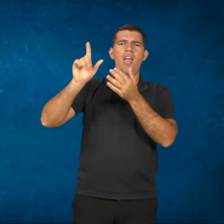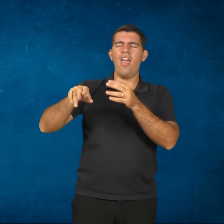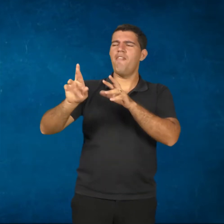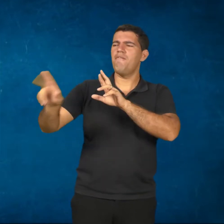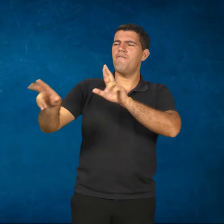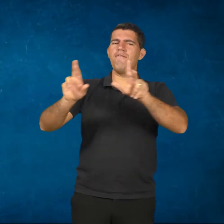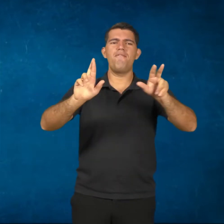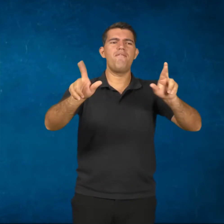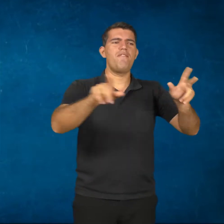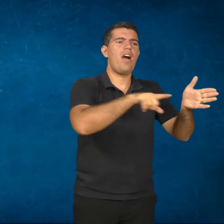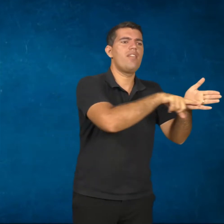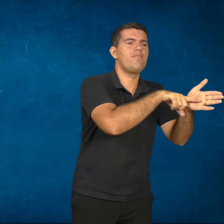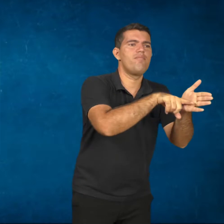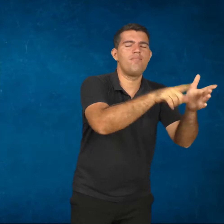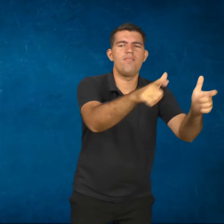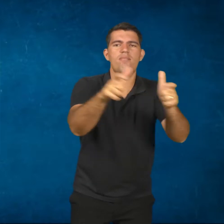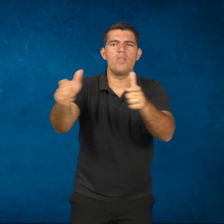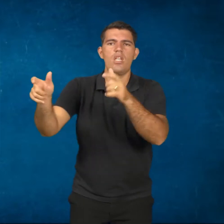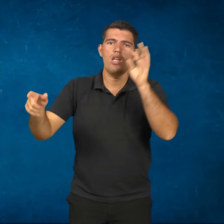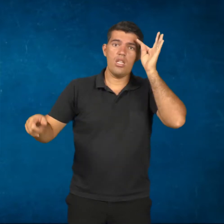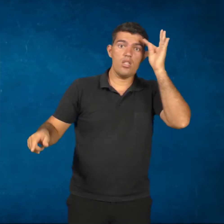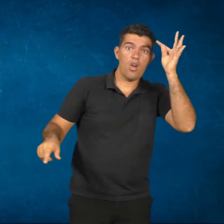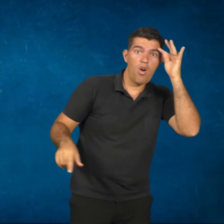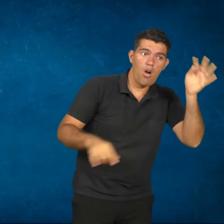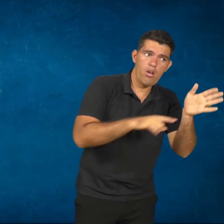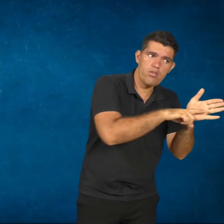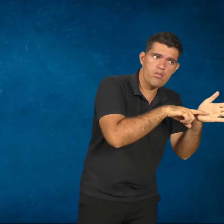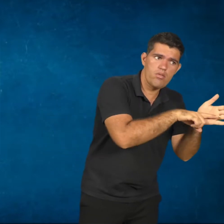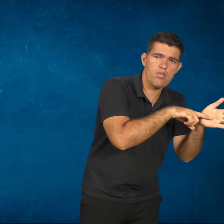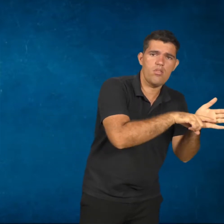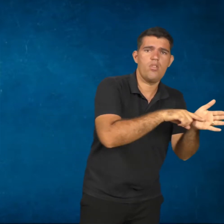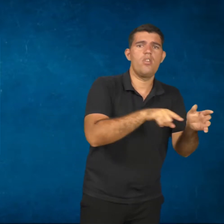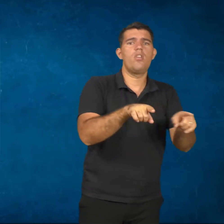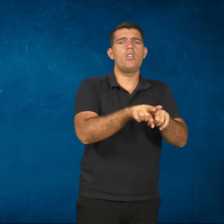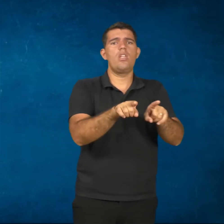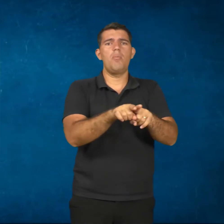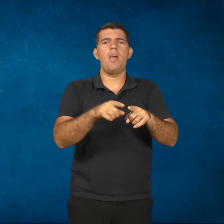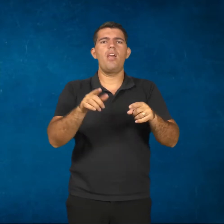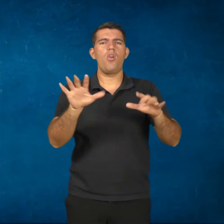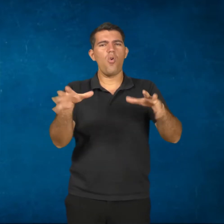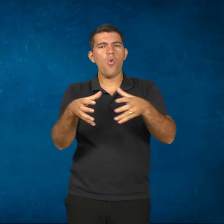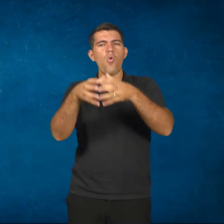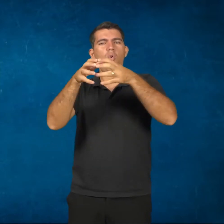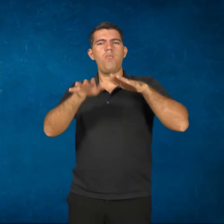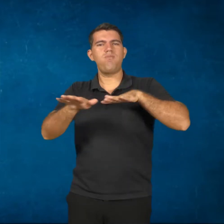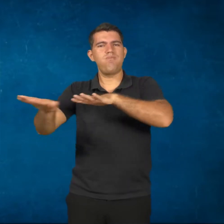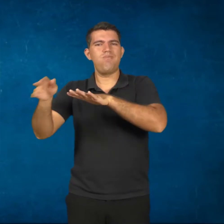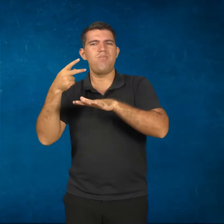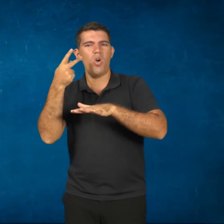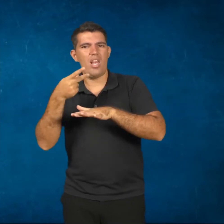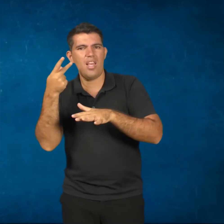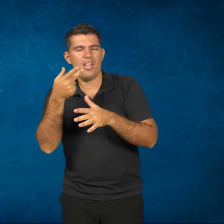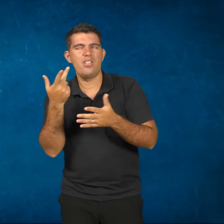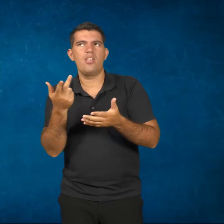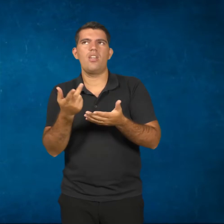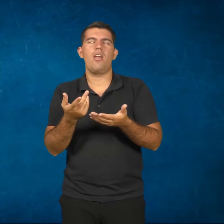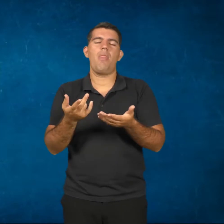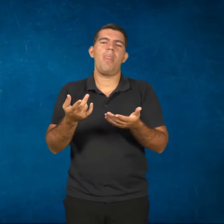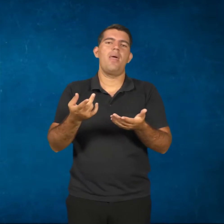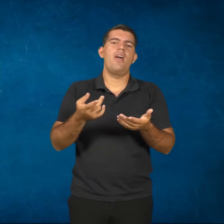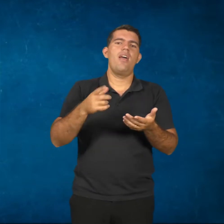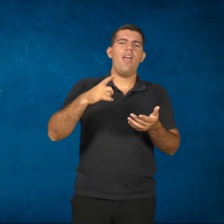fontes, né? De fontes teóricas, de fontes de militância política. Então, quer dizer,